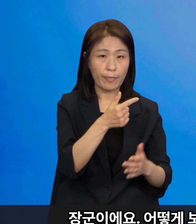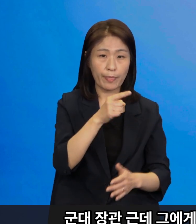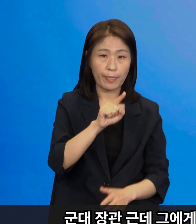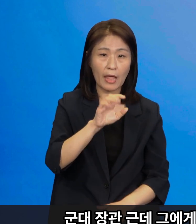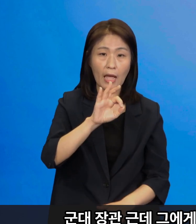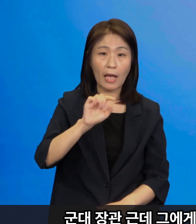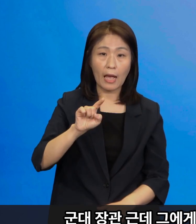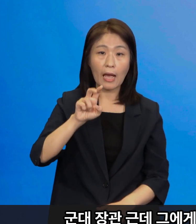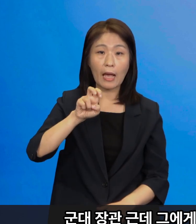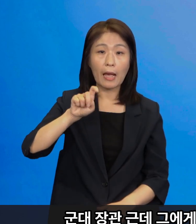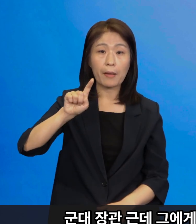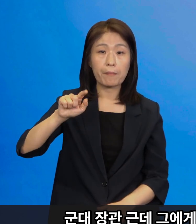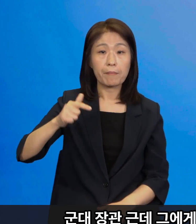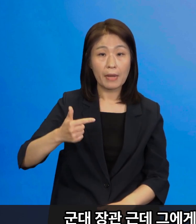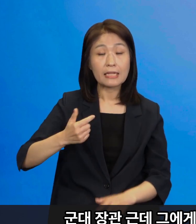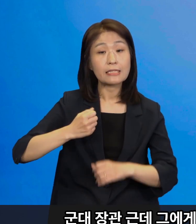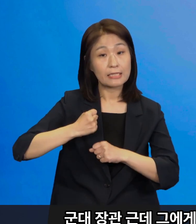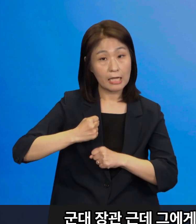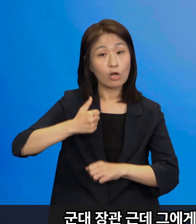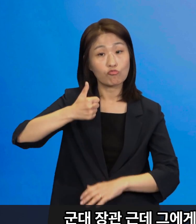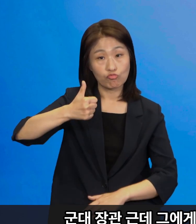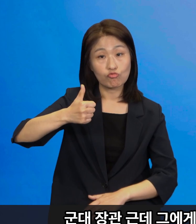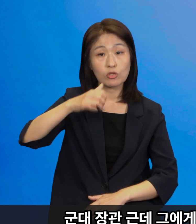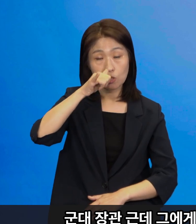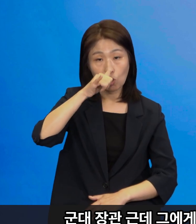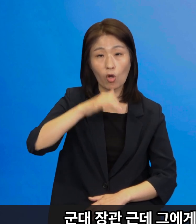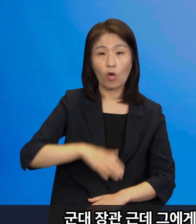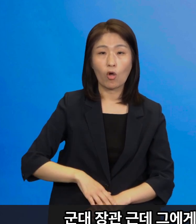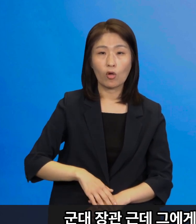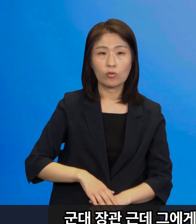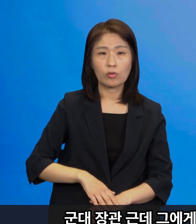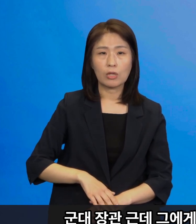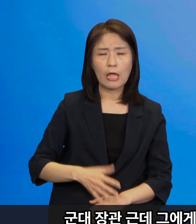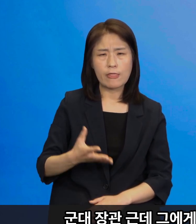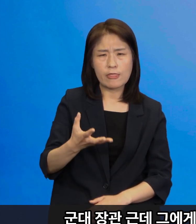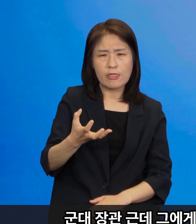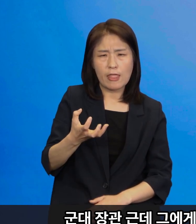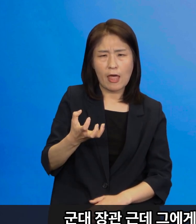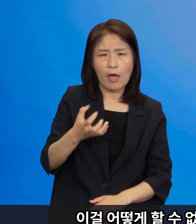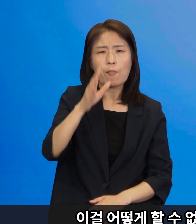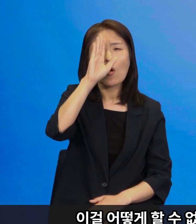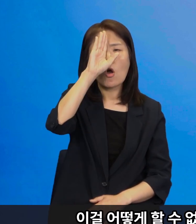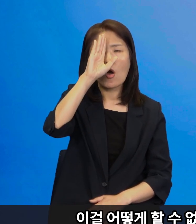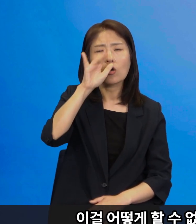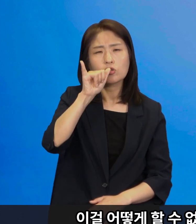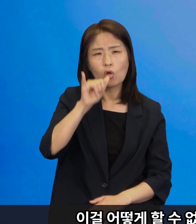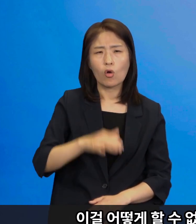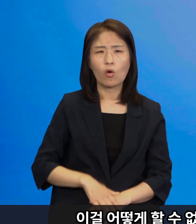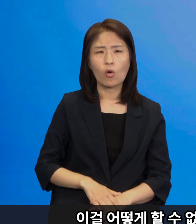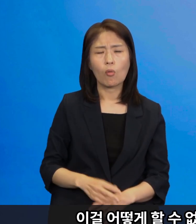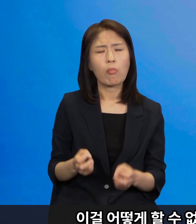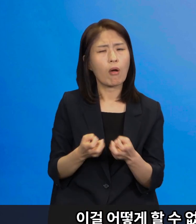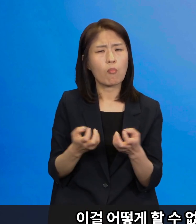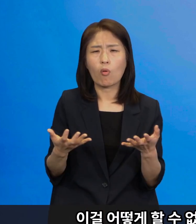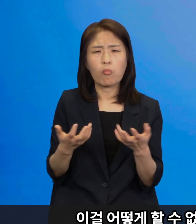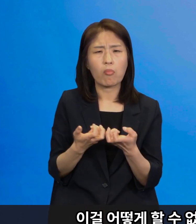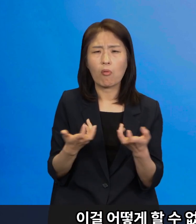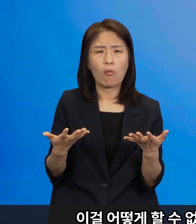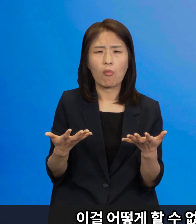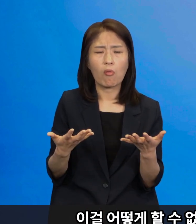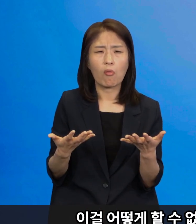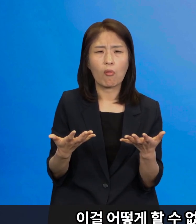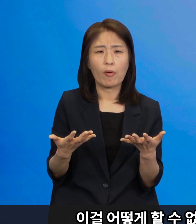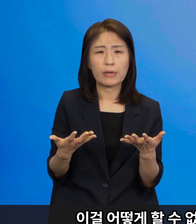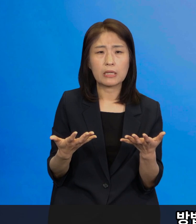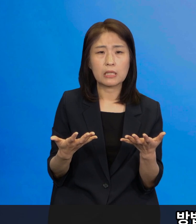거 아닙니까? 군대 장관. 근데 그에게 병이 있었어요. 나병이 있었습니다. 이거는 어떻게 할 수 없었던 때에